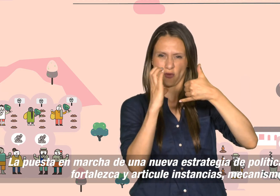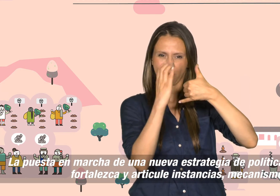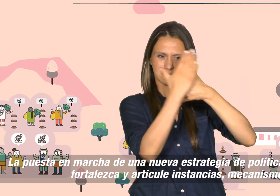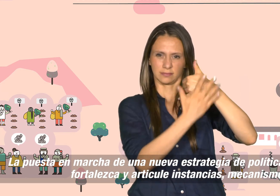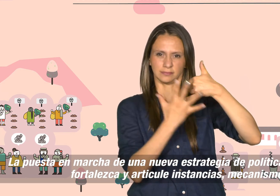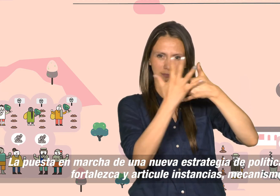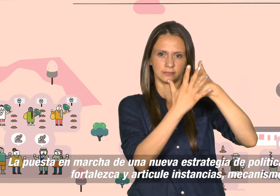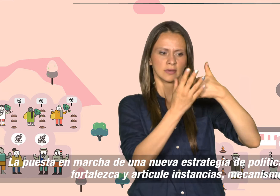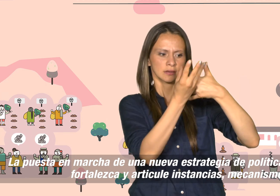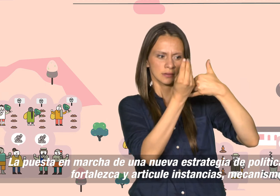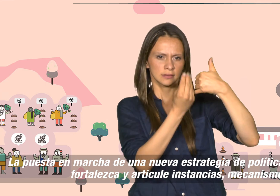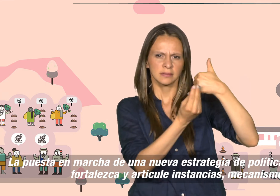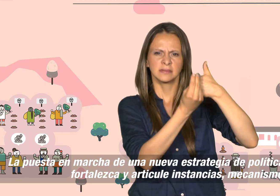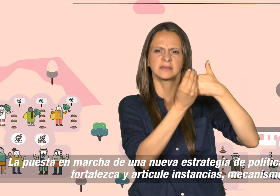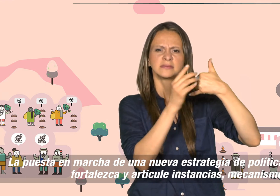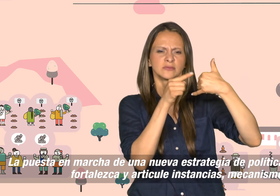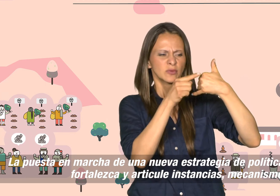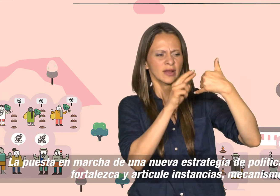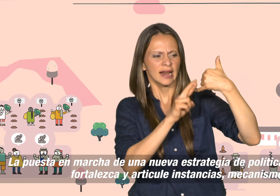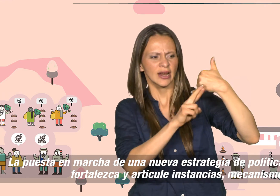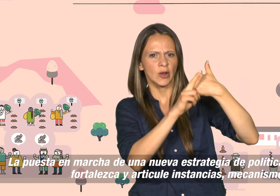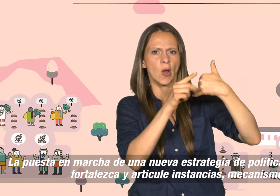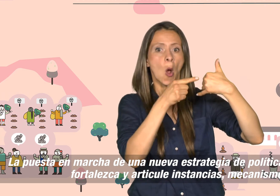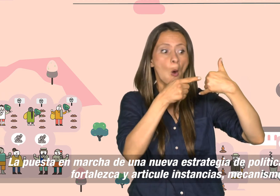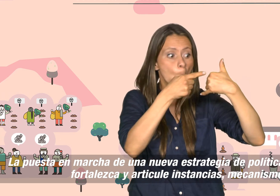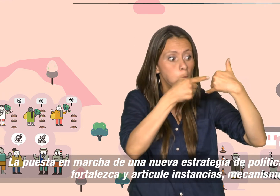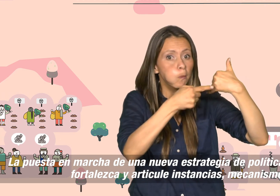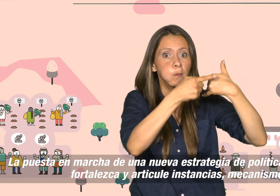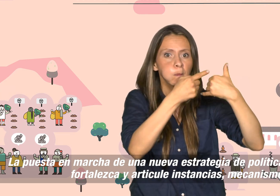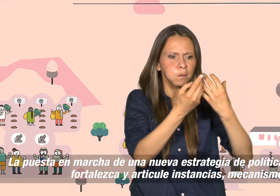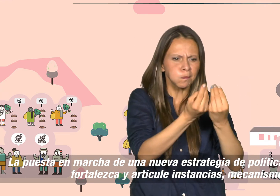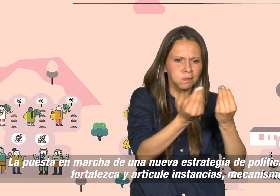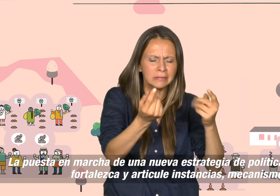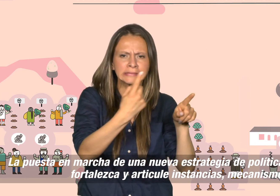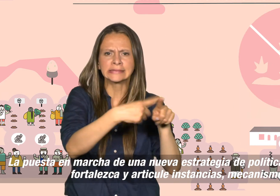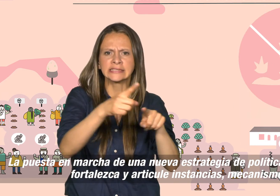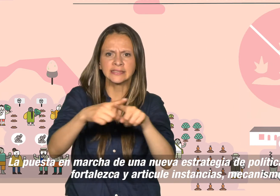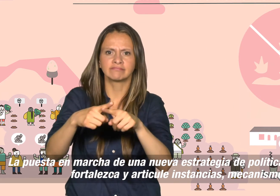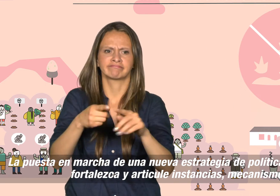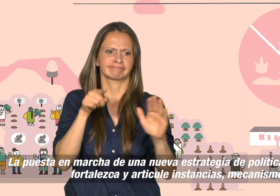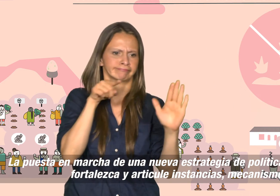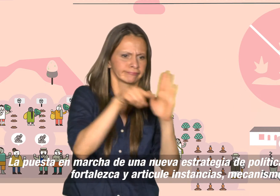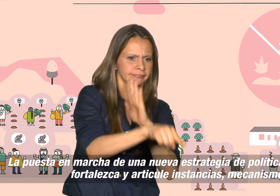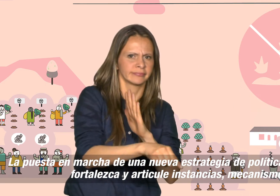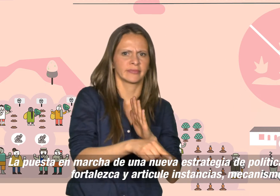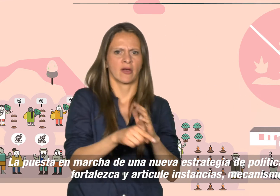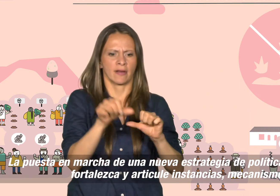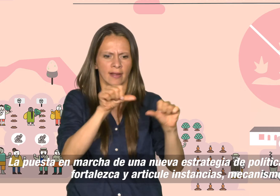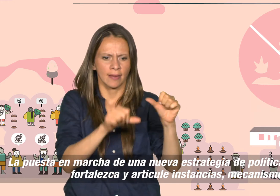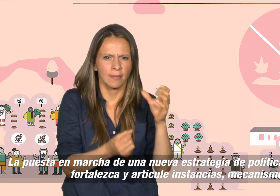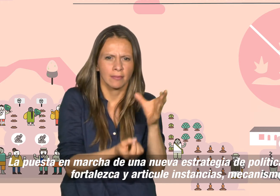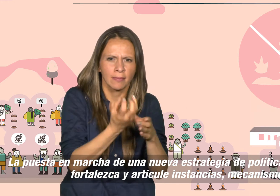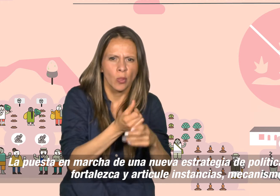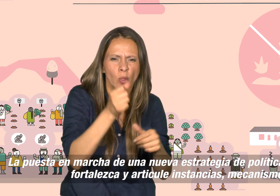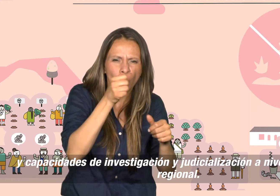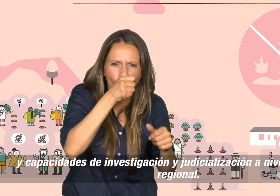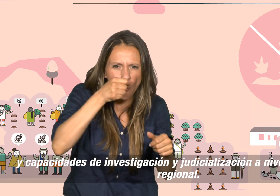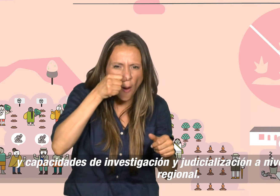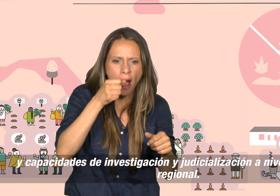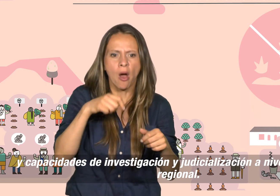La puesta en marcha de una nueva estrategia de política criminal que fortalezca y articule instancias, mecanismos y capacidades